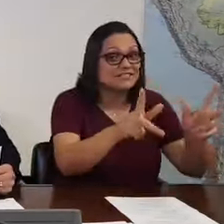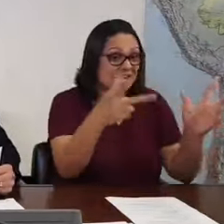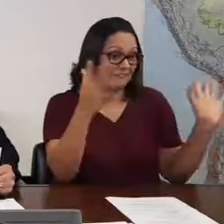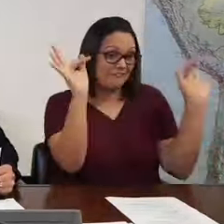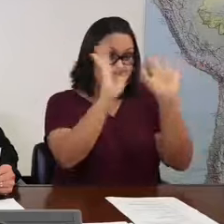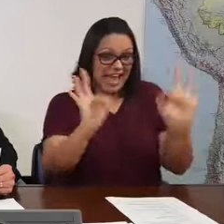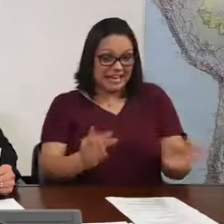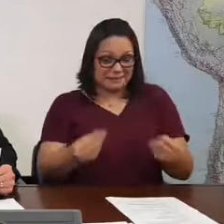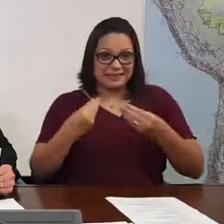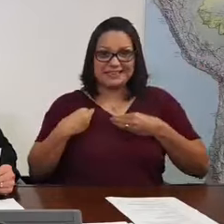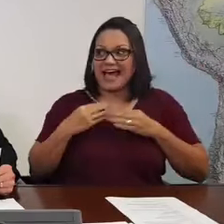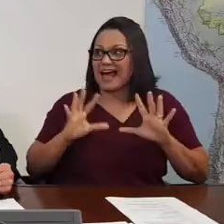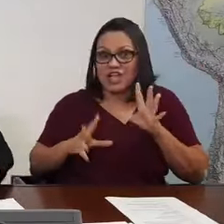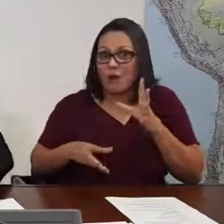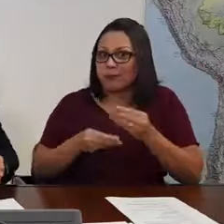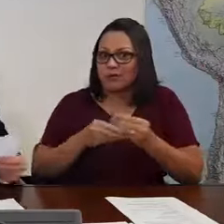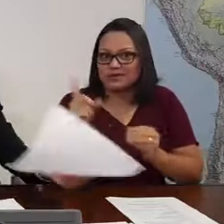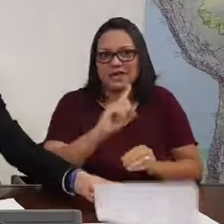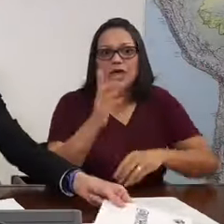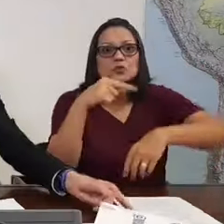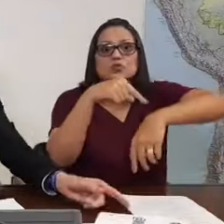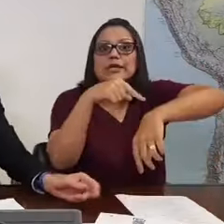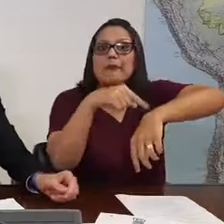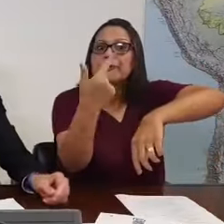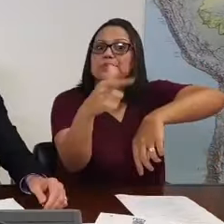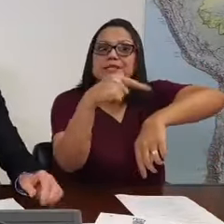Sem aditivo, Major. O meu é falta de tempo.